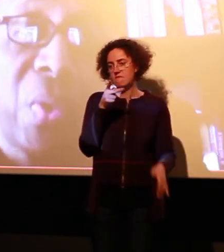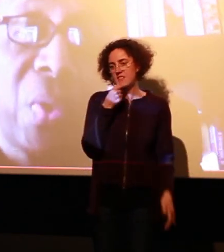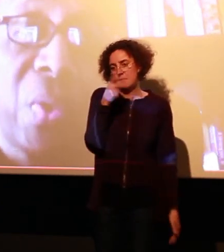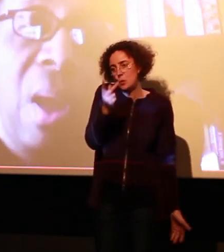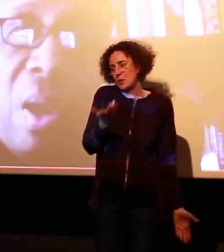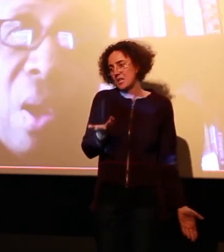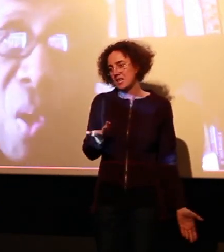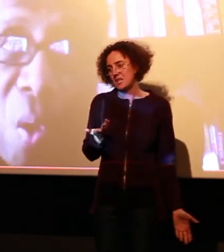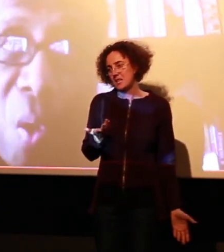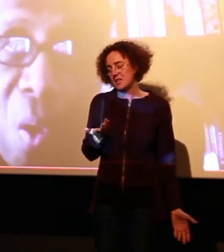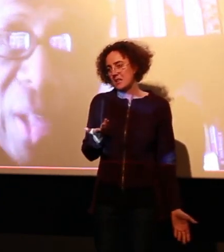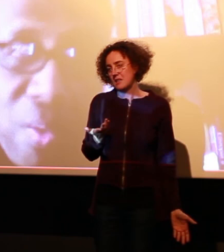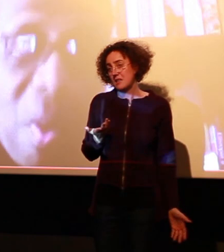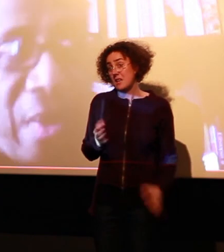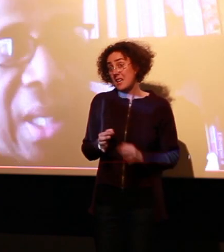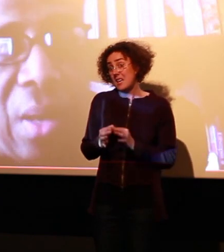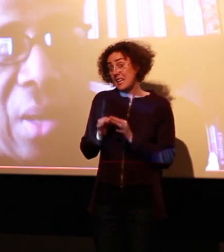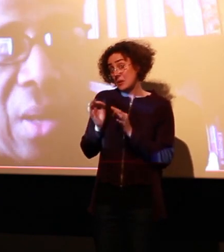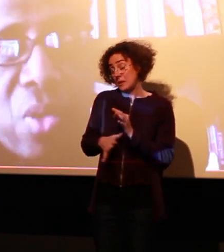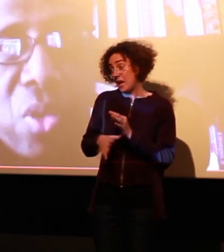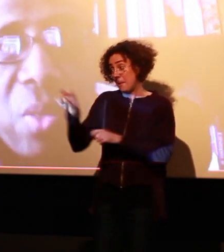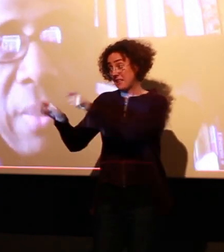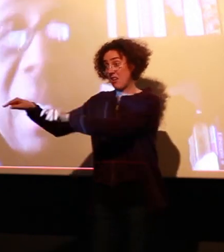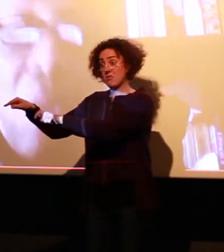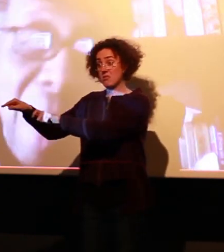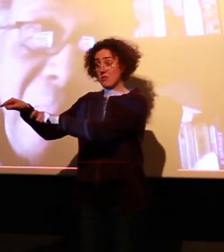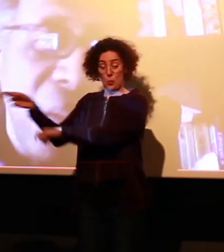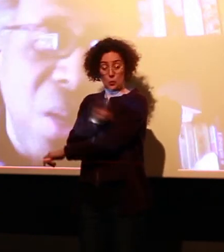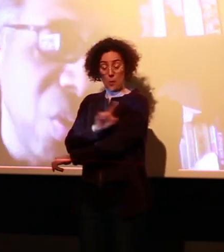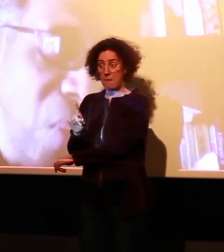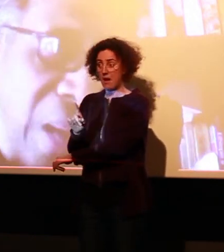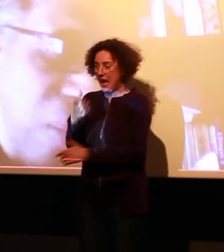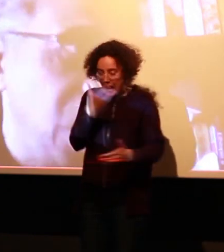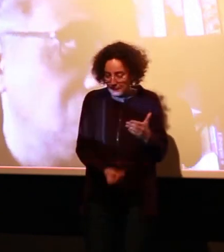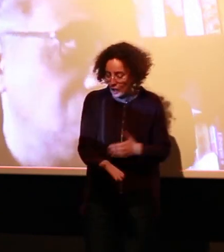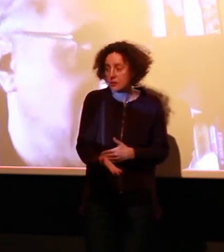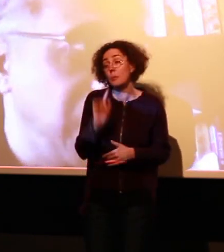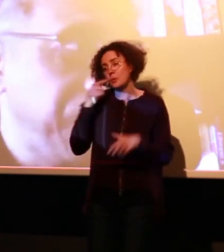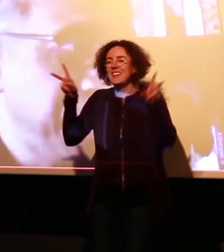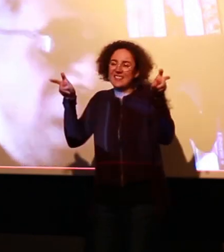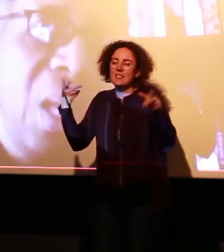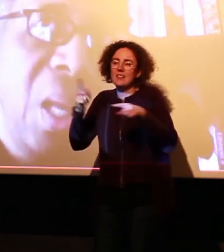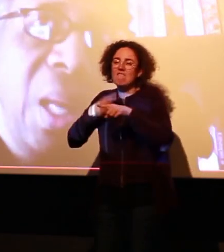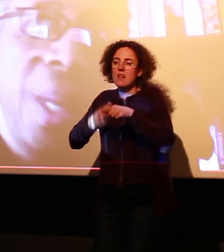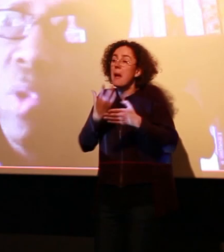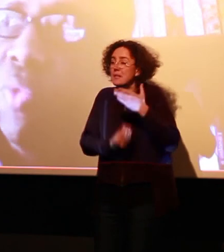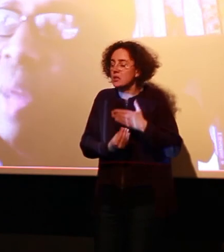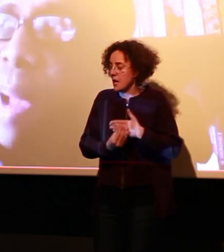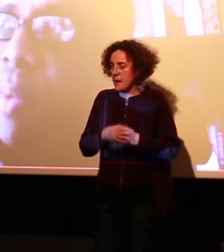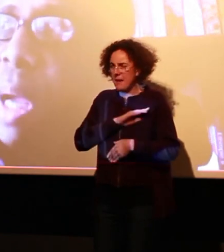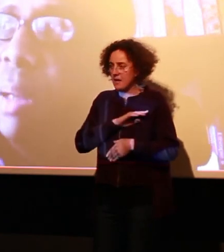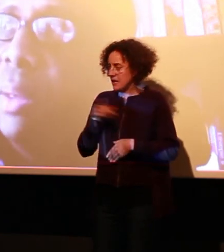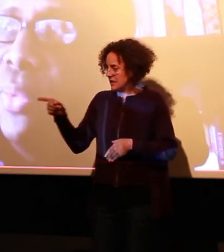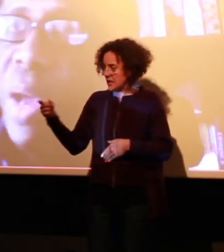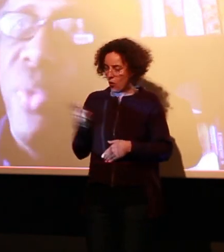personnes-là ont à voir avec l'état de l'Afrique aujourd'hui. Leur absence, en tout cas, le titre du film. Et je ne voulais pas,